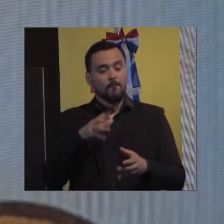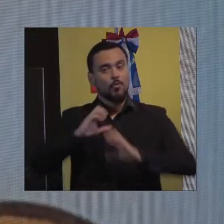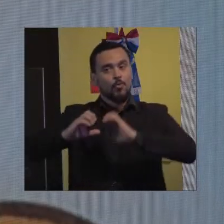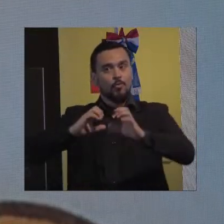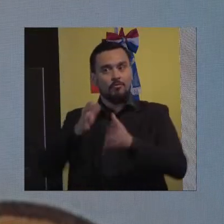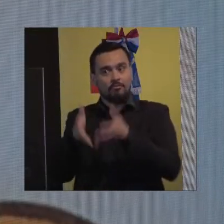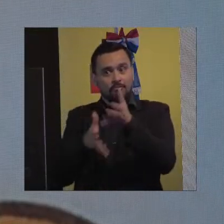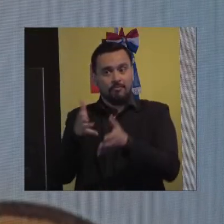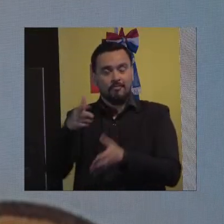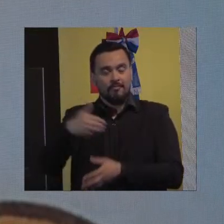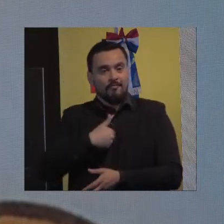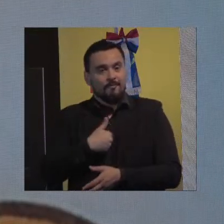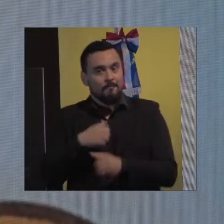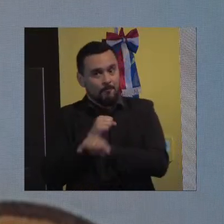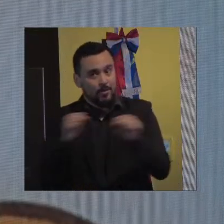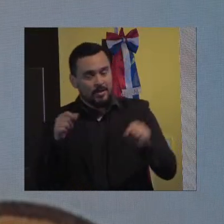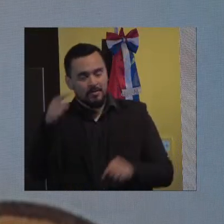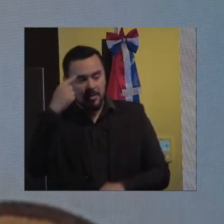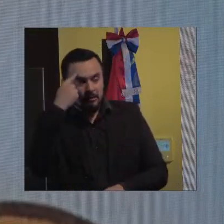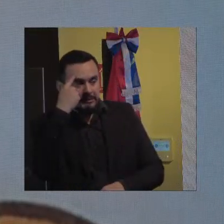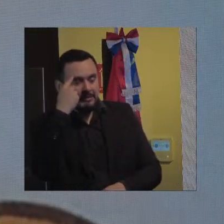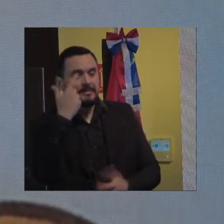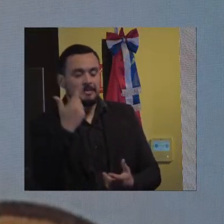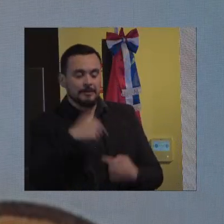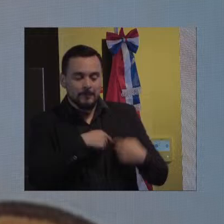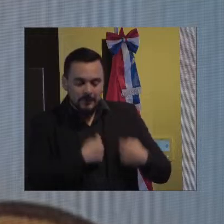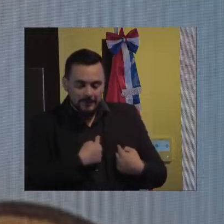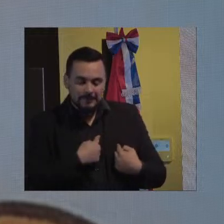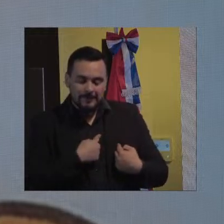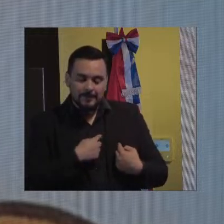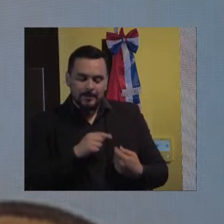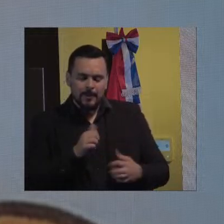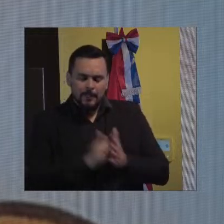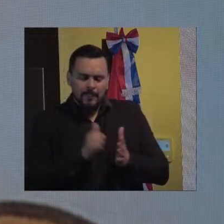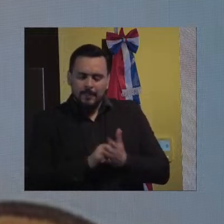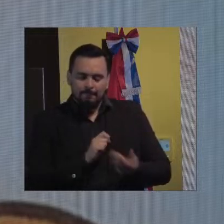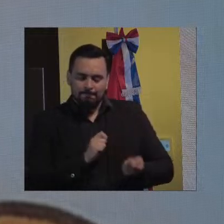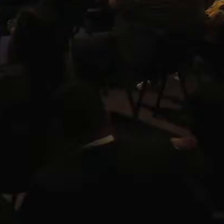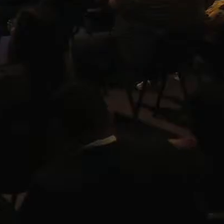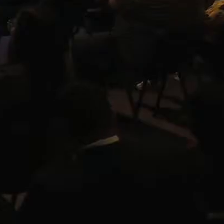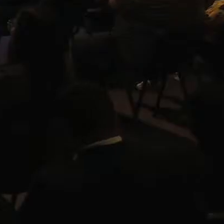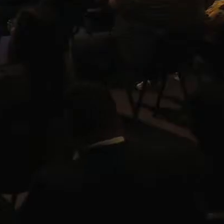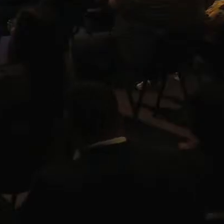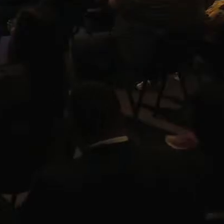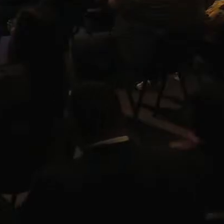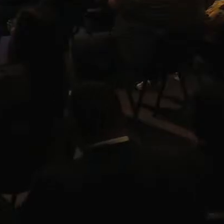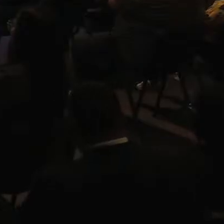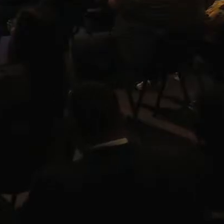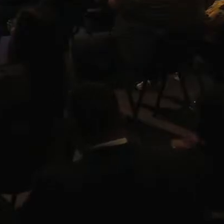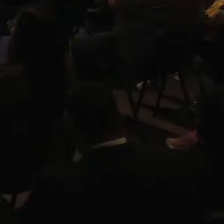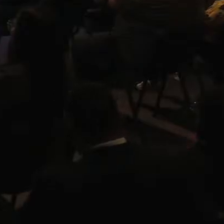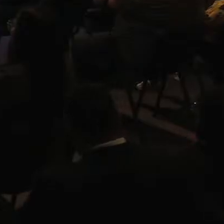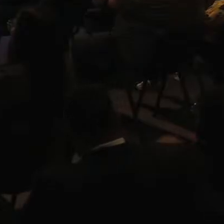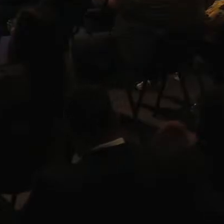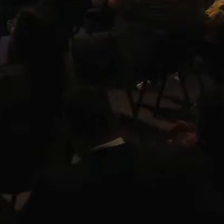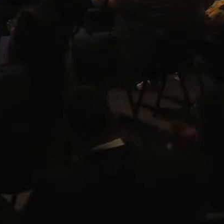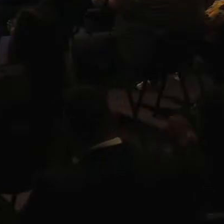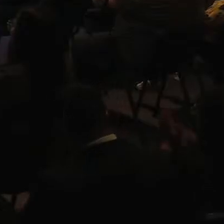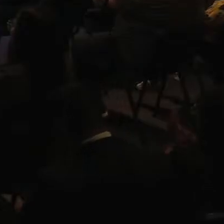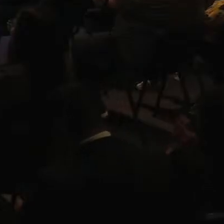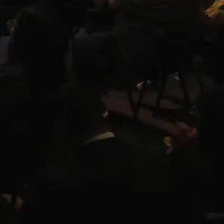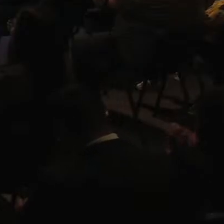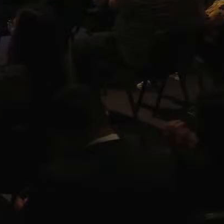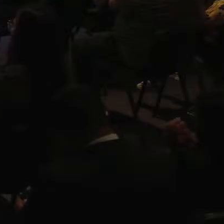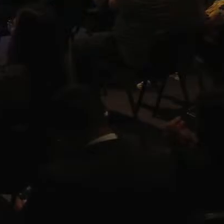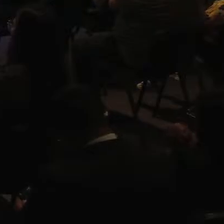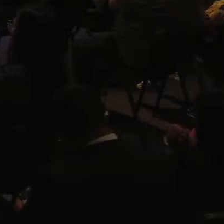son un camino que nos debe cambiar los corazones, pero sobre todo las acciones. Muchísimas gracias y bienvenidos nuevamente a la Casa de la